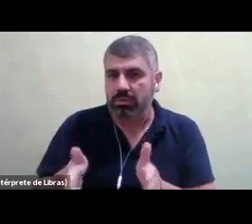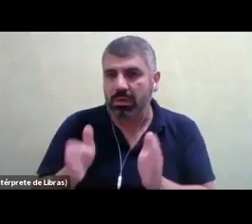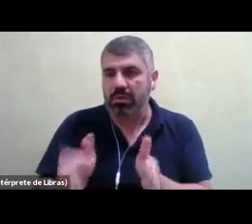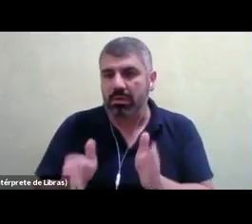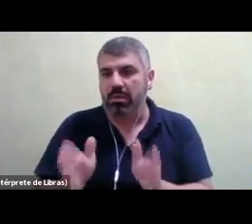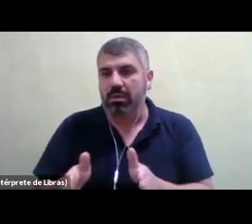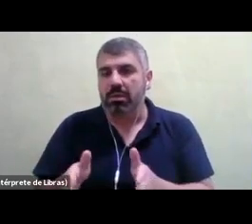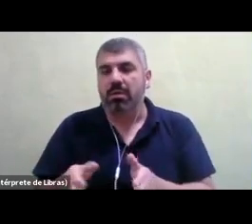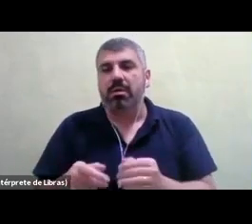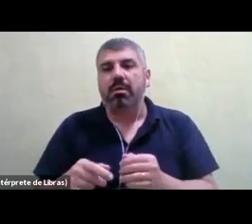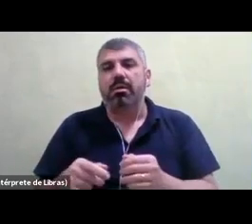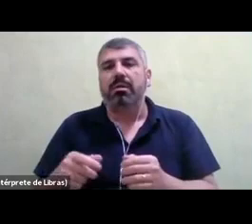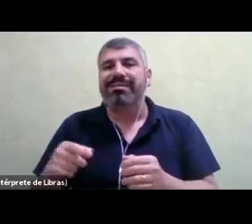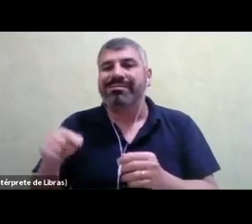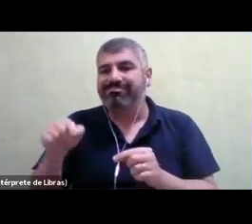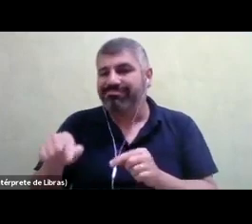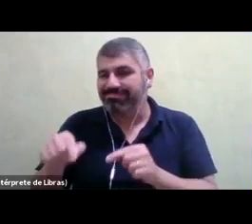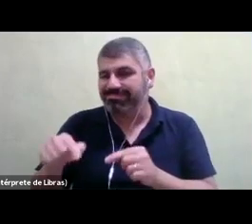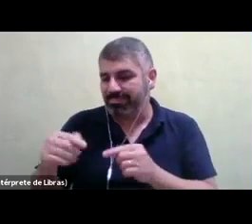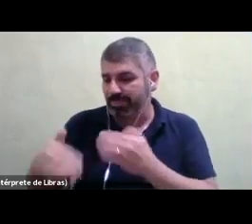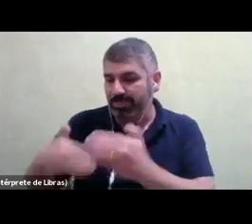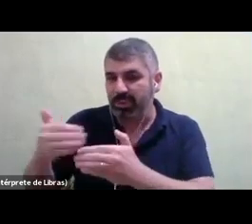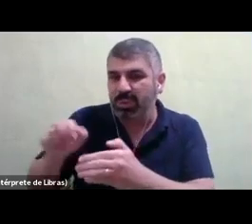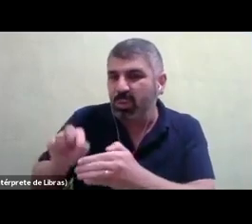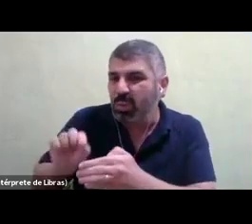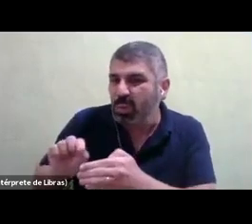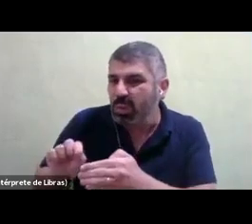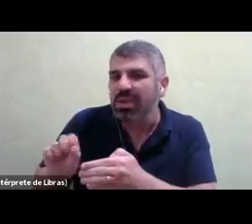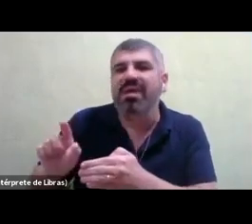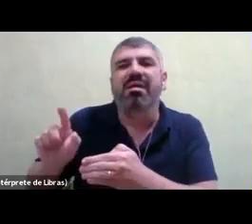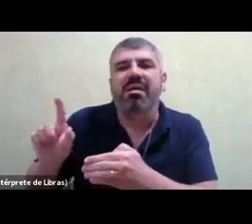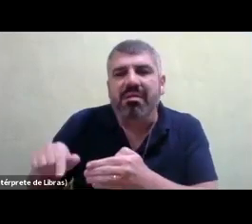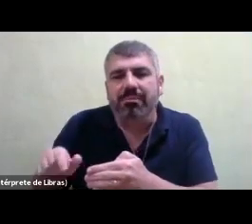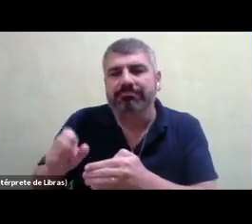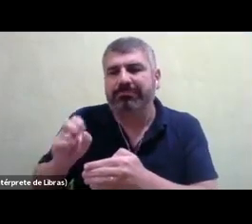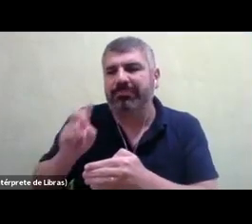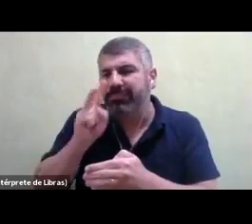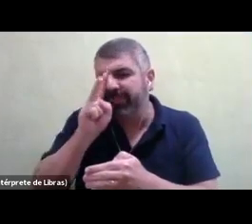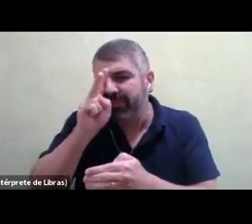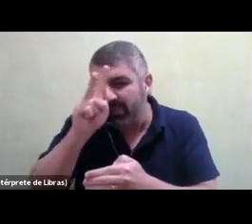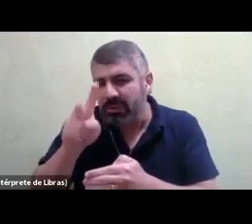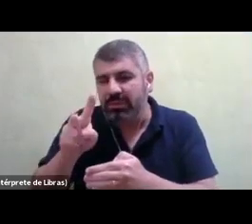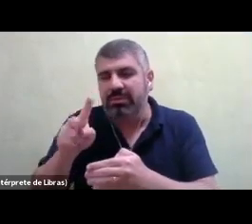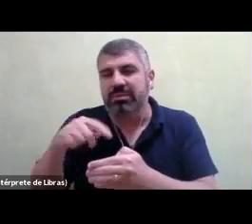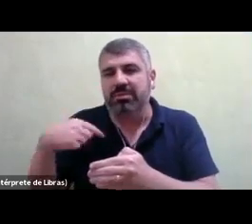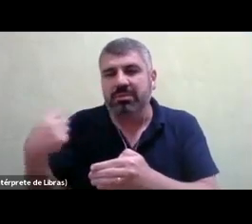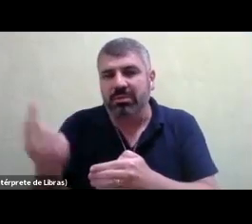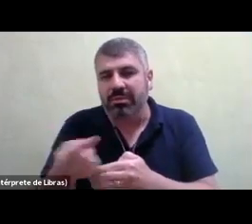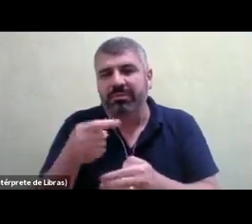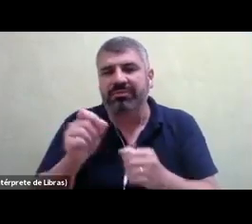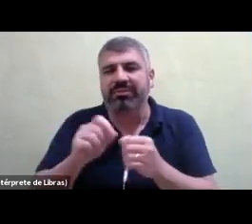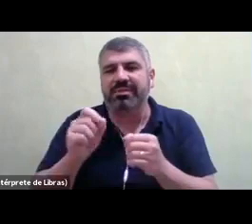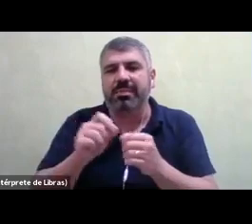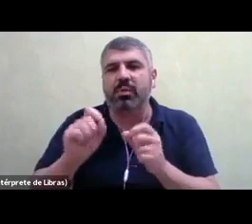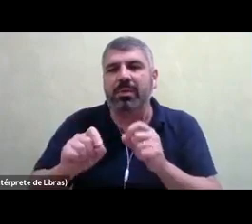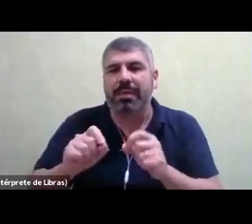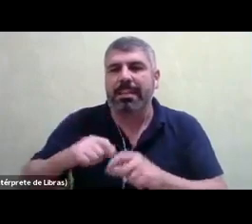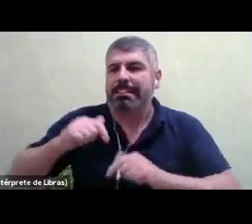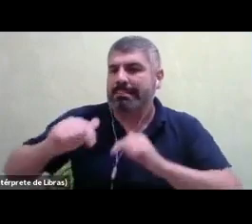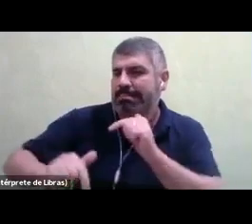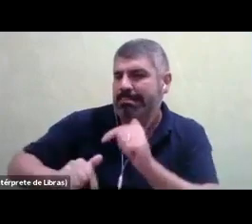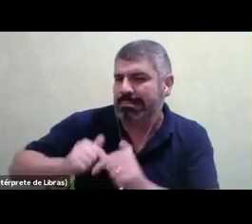que foi um processo muito intenso, né? Eu brinco que a gente maratonou na escrita desse